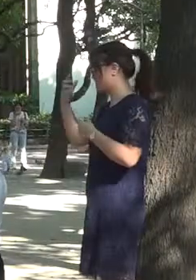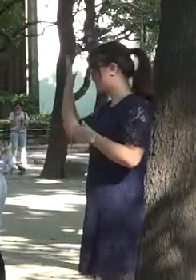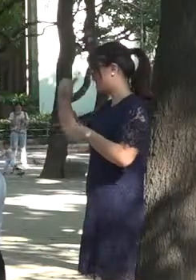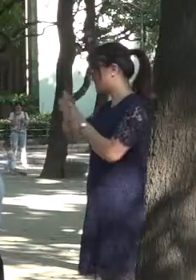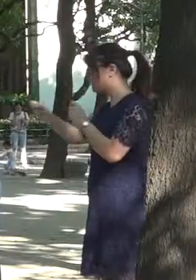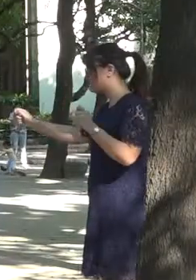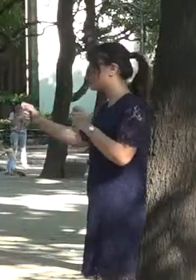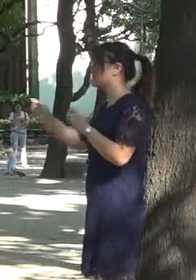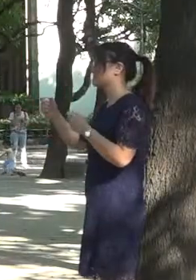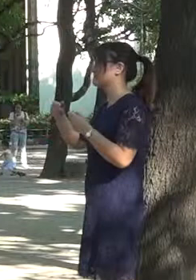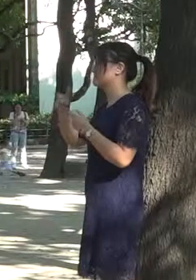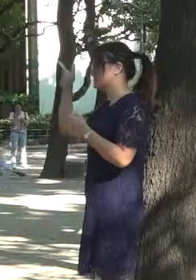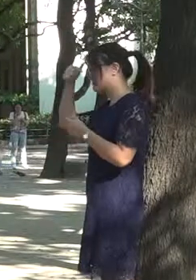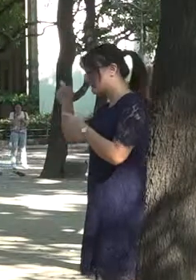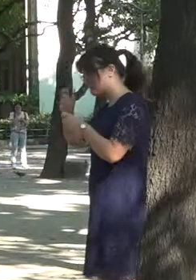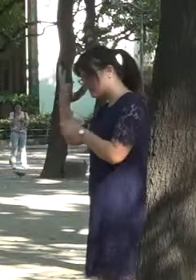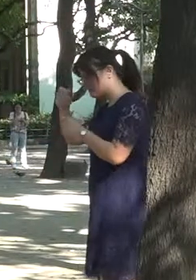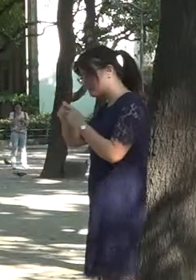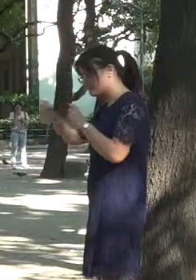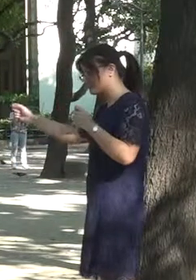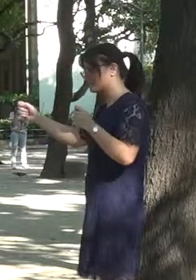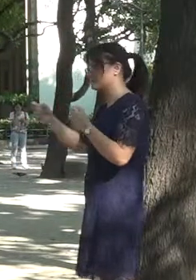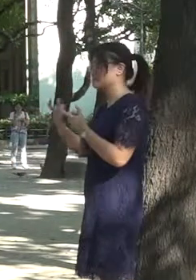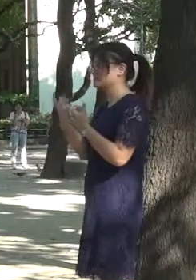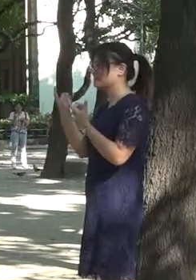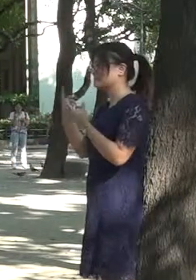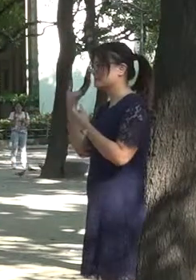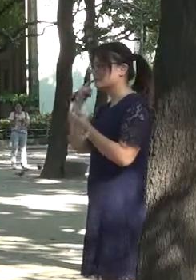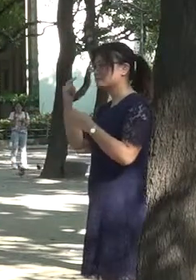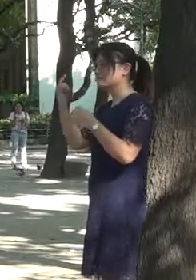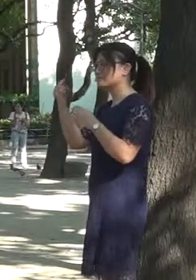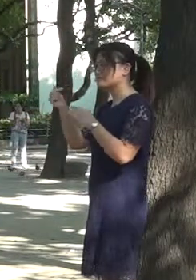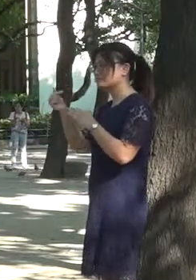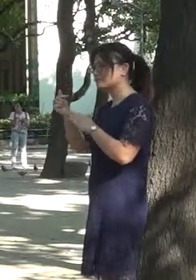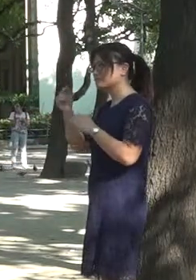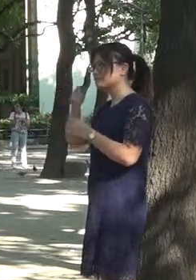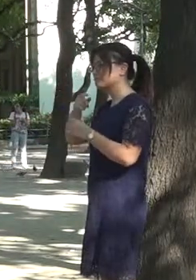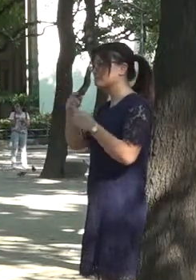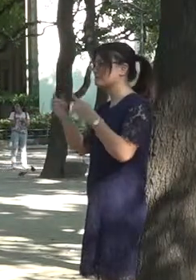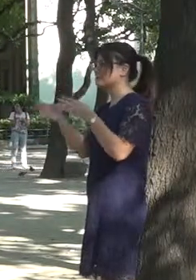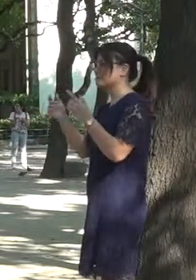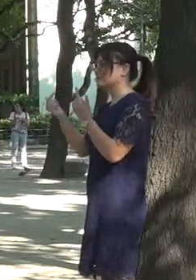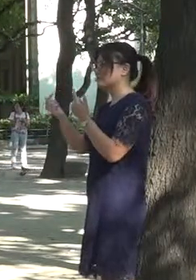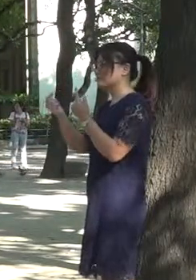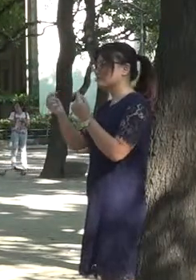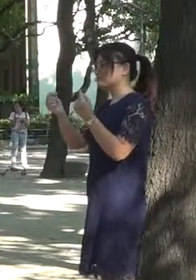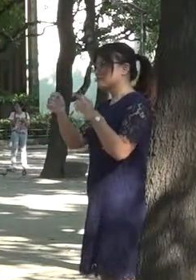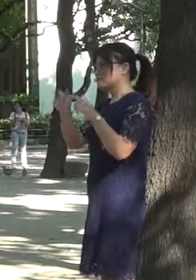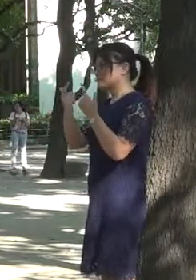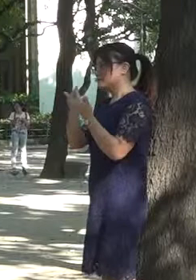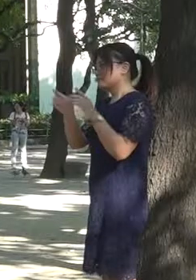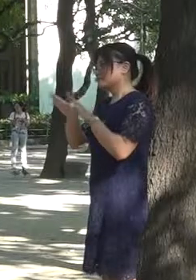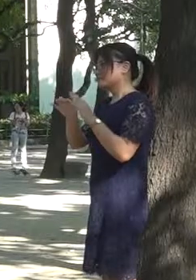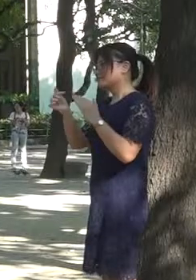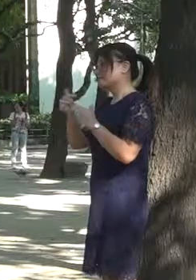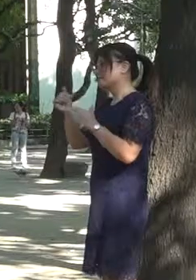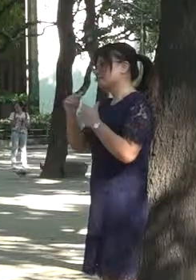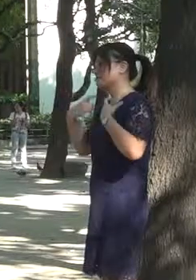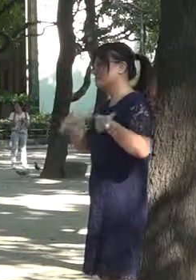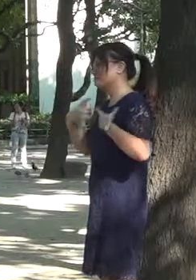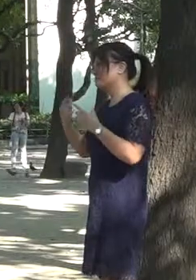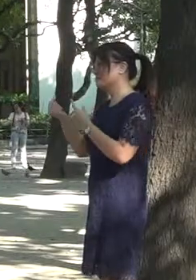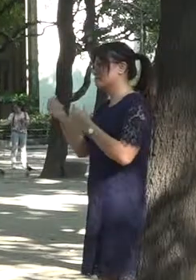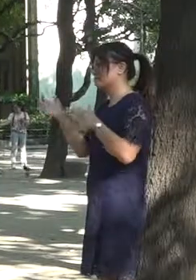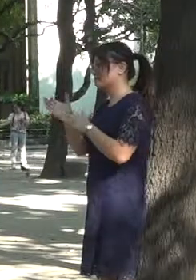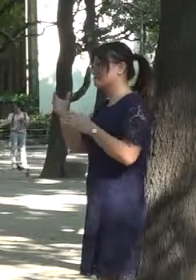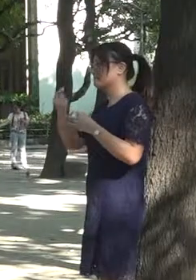老，无会北门教会陈武全牧师，甲特色教会联名